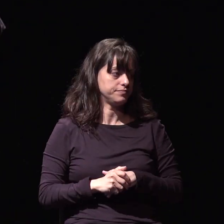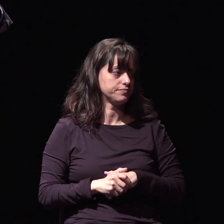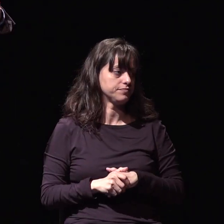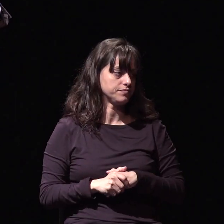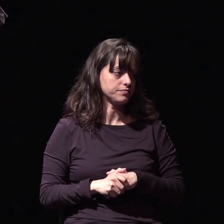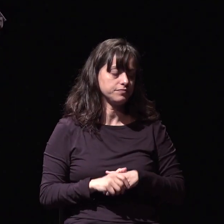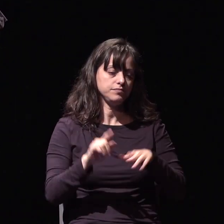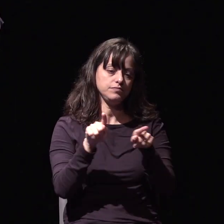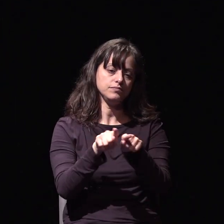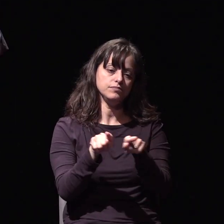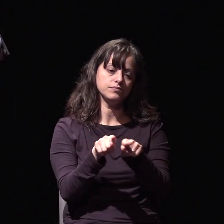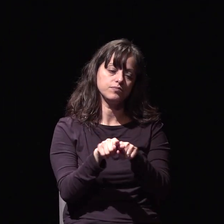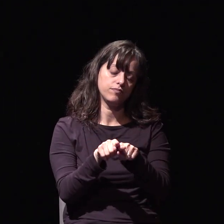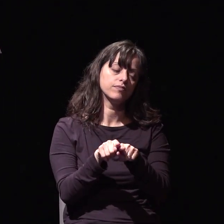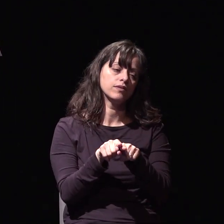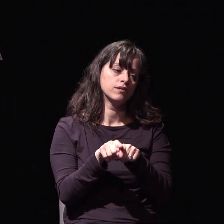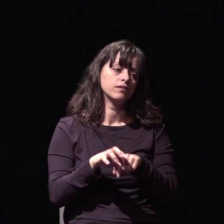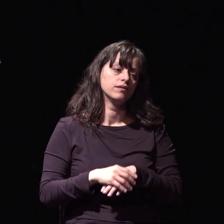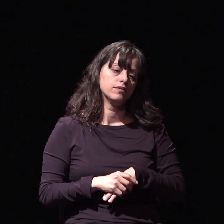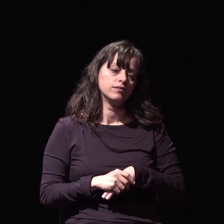Além de todos